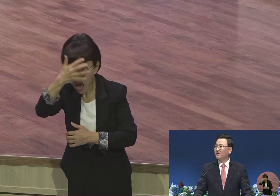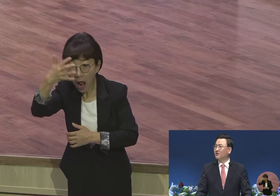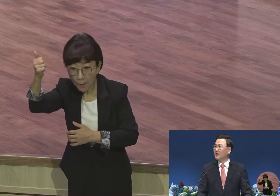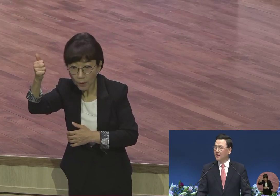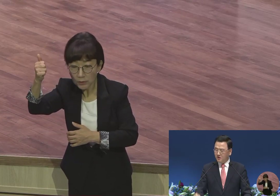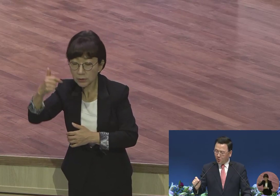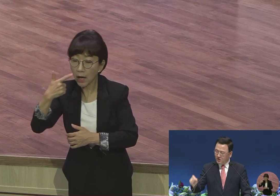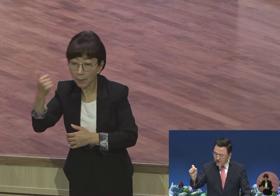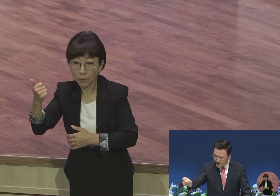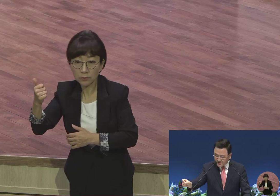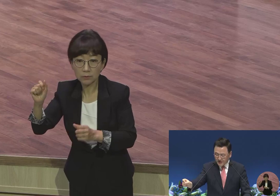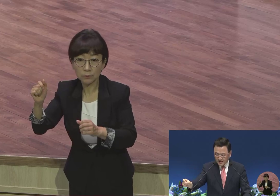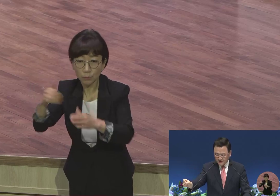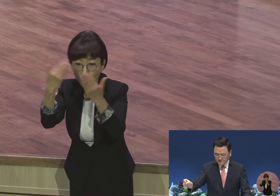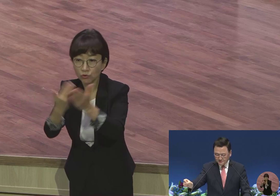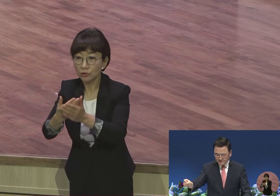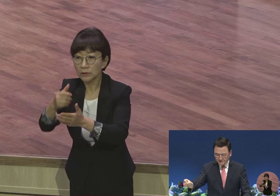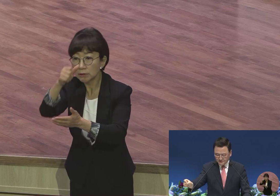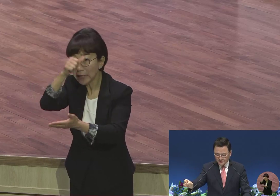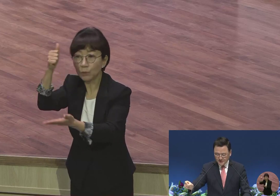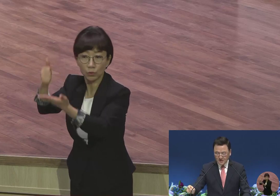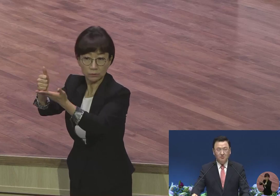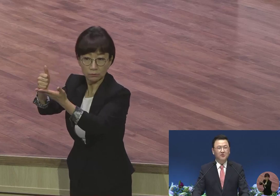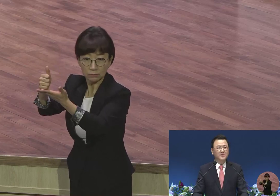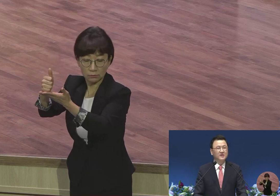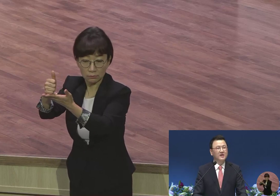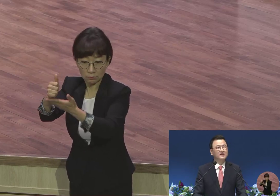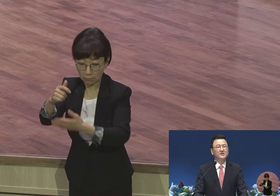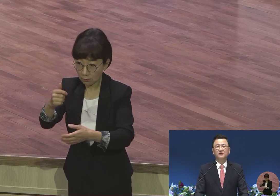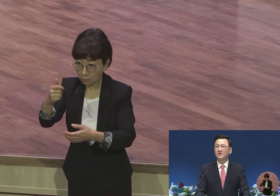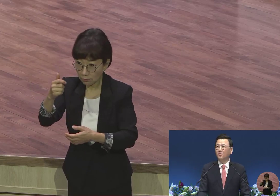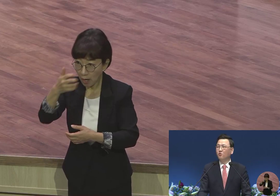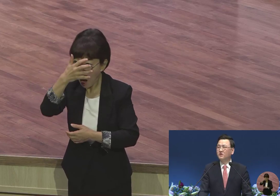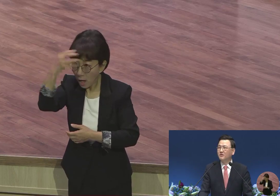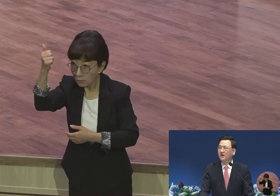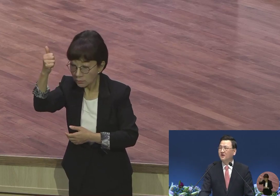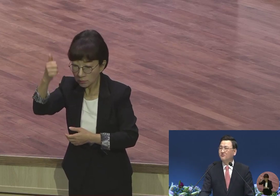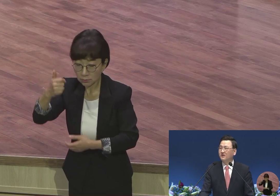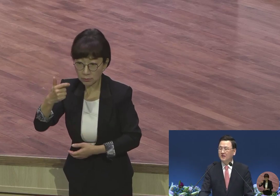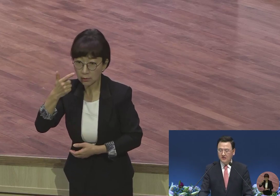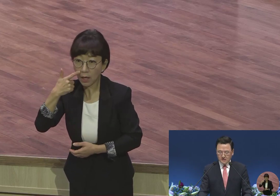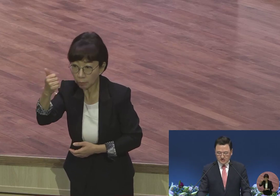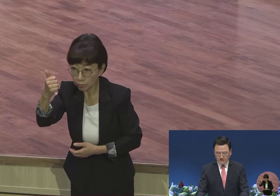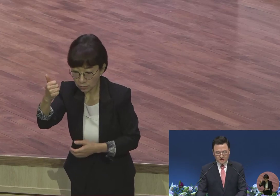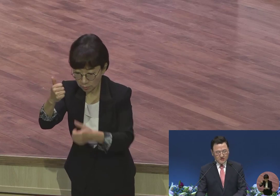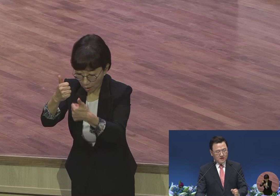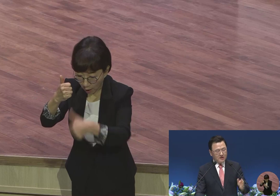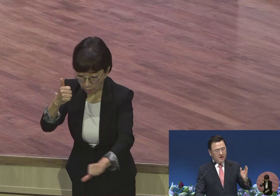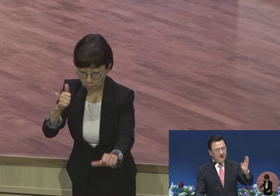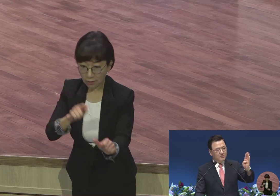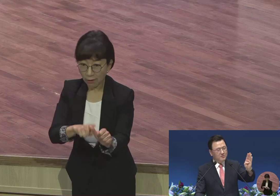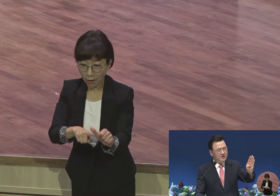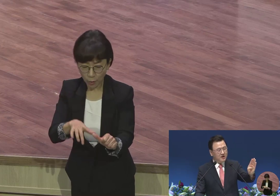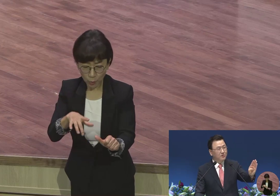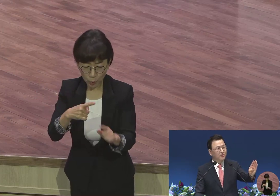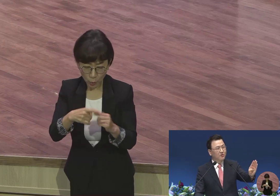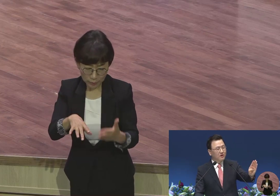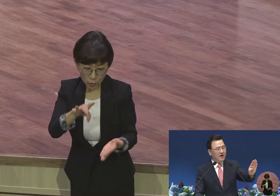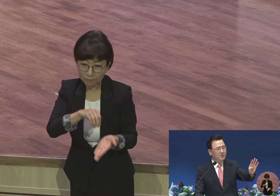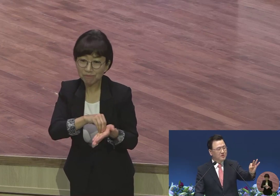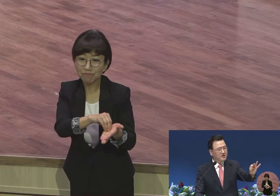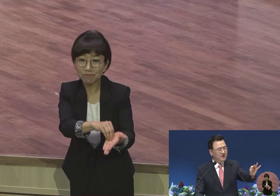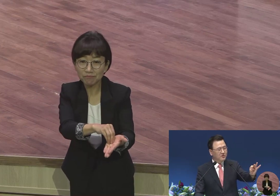보통 가문이 아닙니다. 근데 본인은 집사야. 근데 물어봤어. 아니 연세가 50이 가까운데 할아버님이